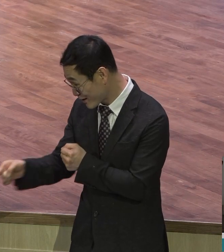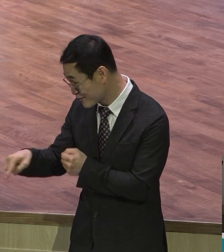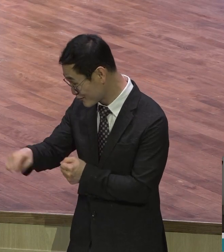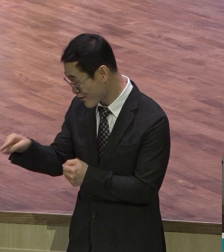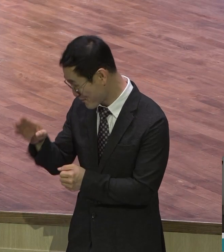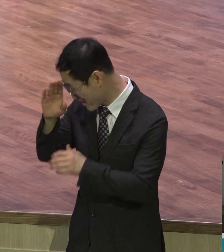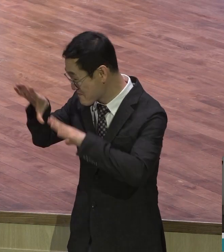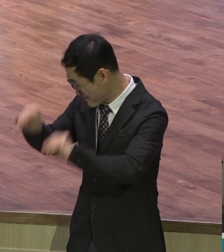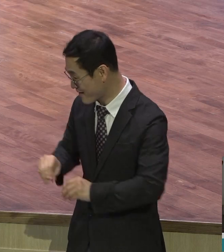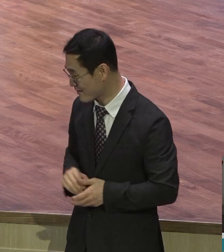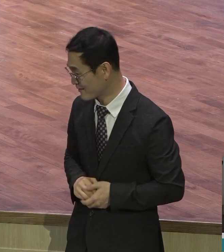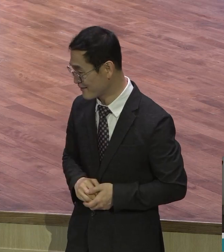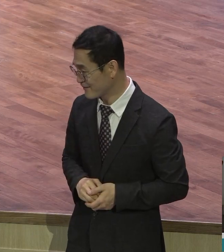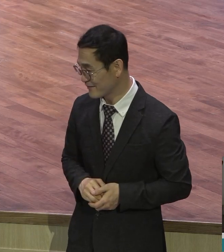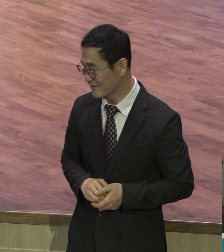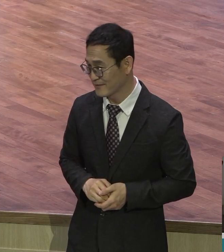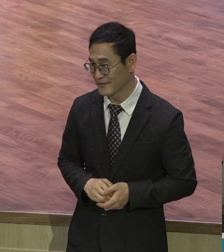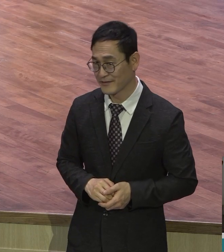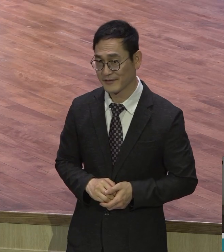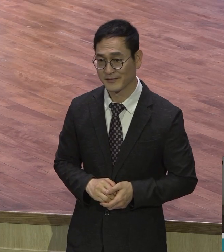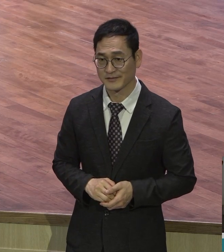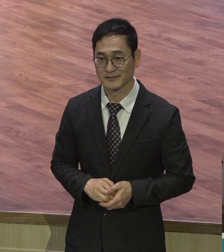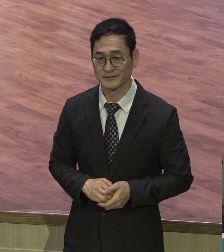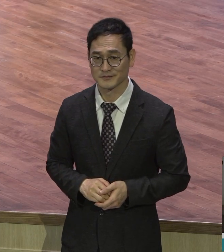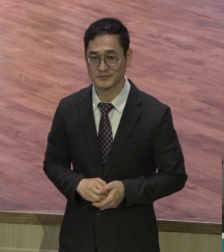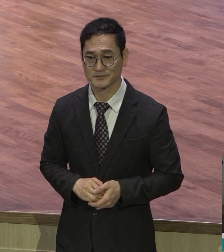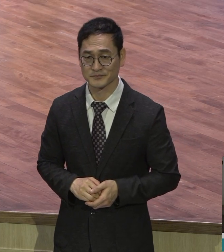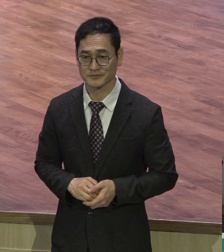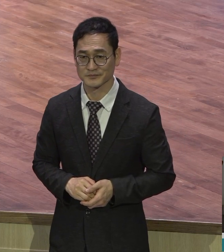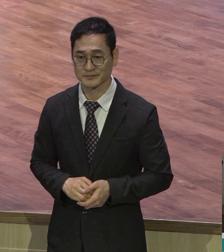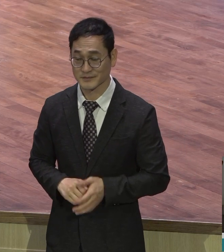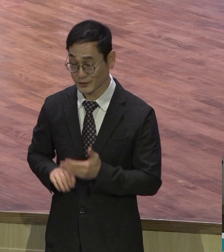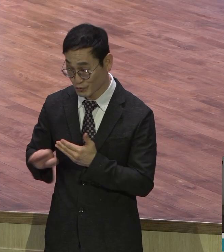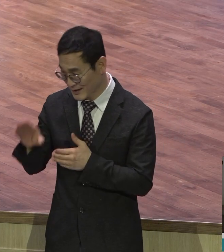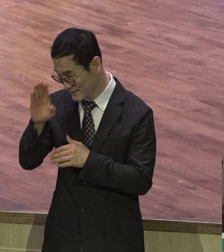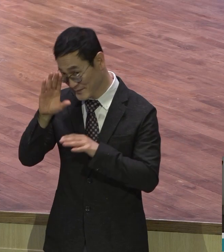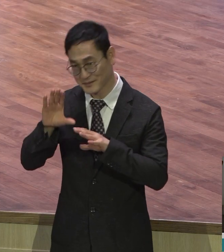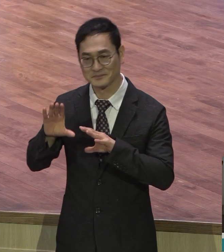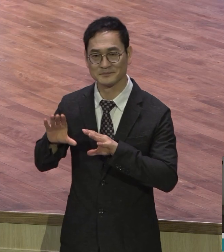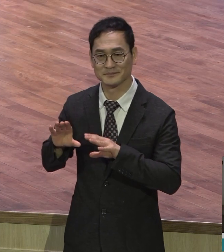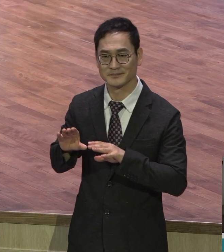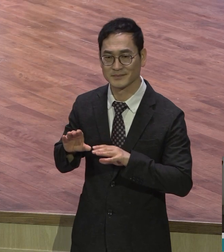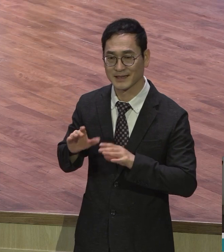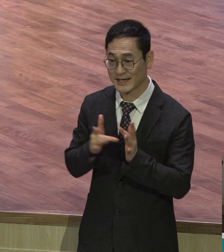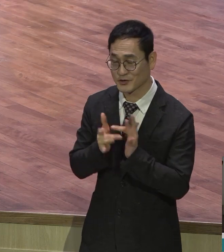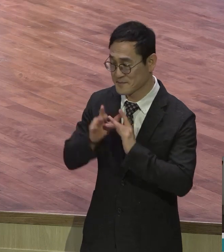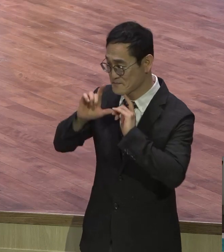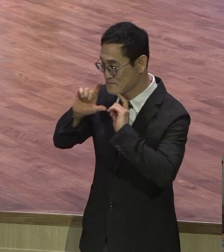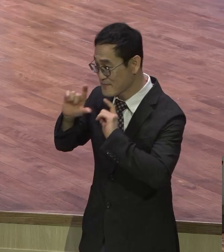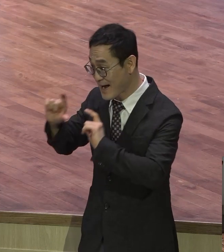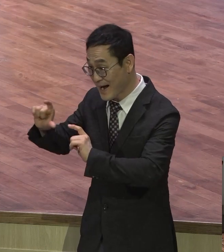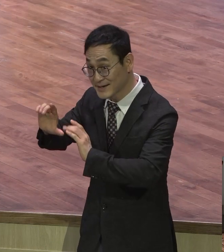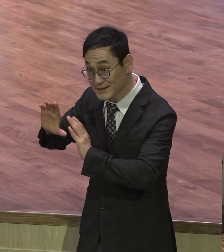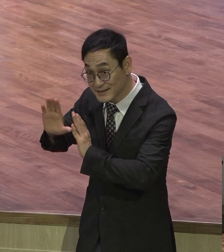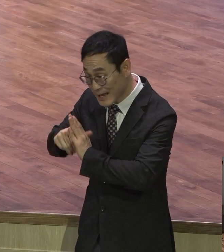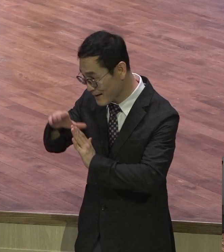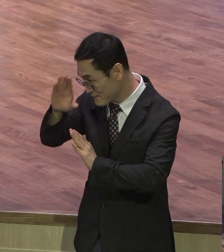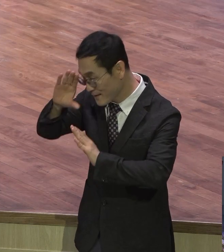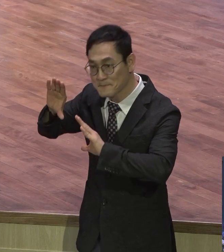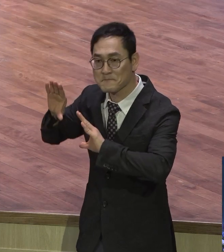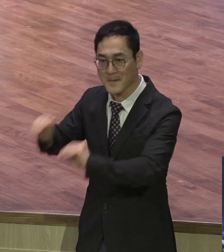여자가 그 즉시 구원을 받으니라 완전 절망 속에 빠져있던